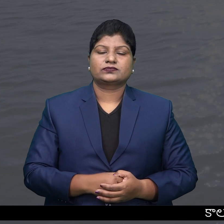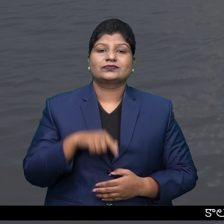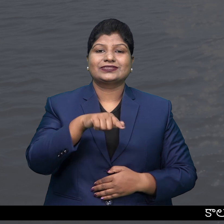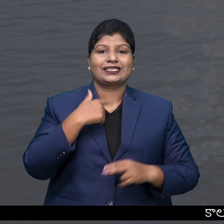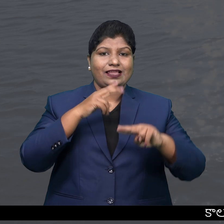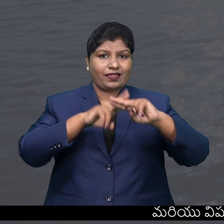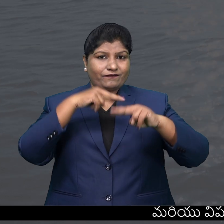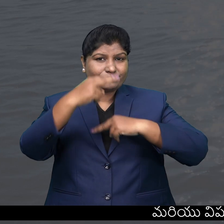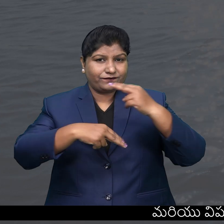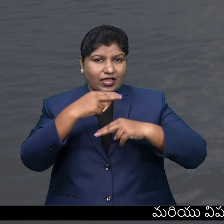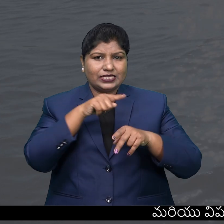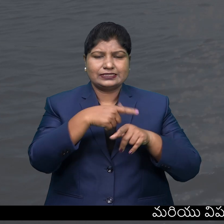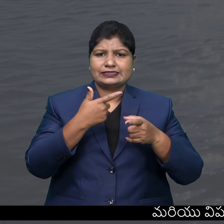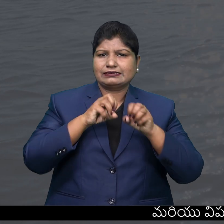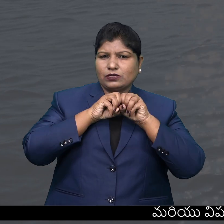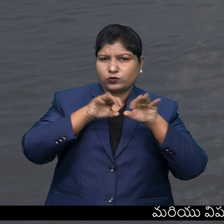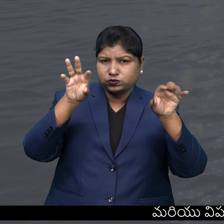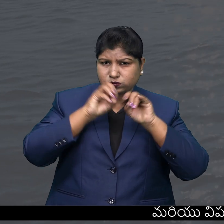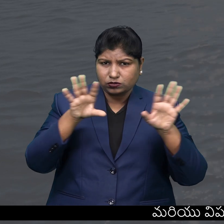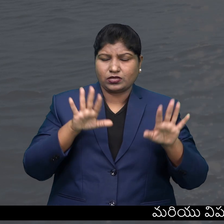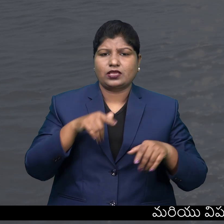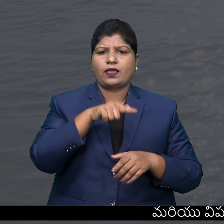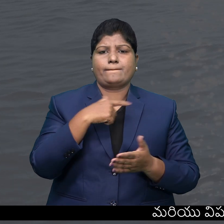కాలుష్య కారకాలు మరియు విషపూరిత రసాయనాలను